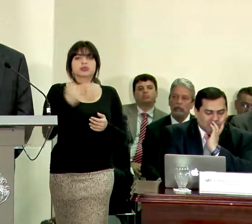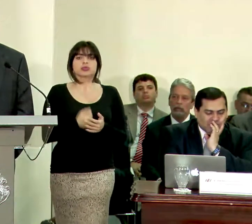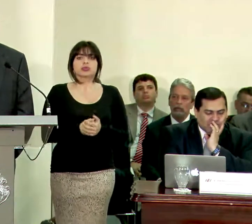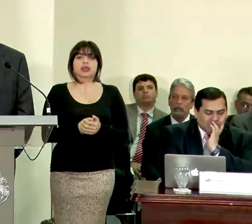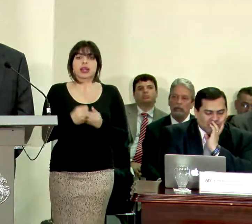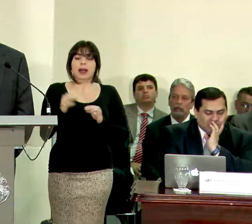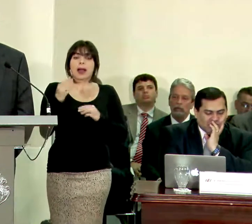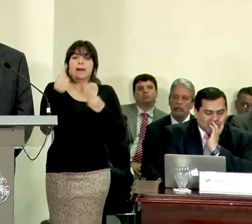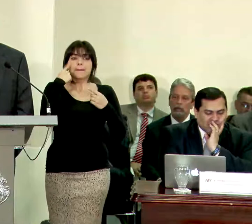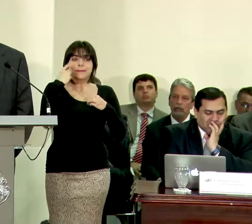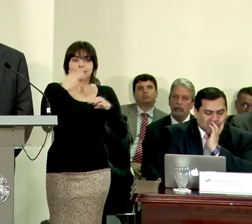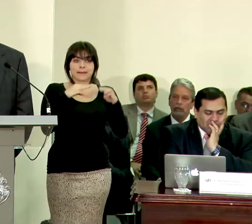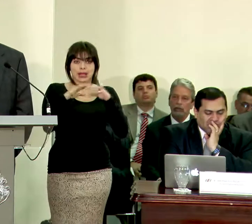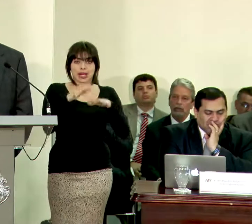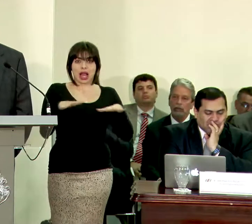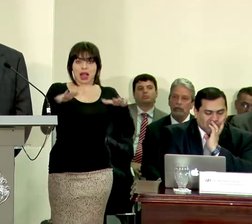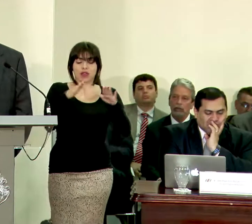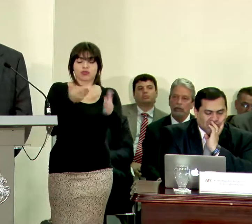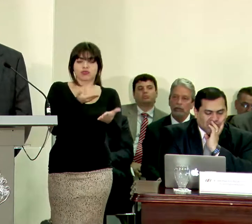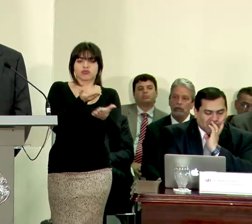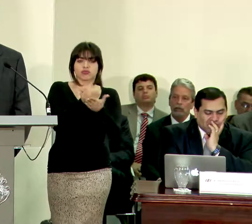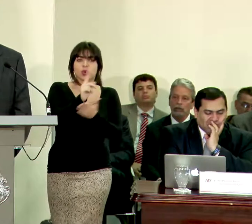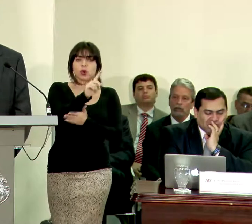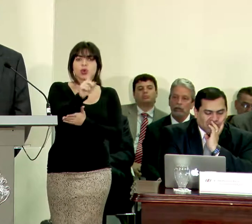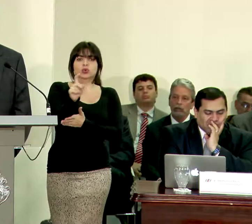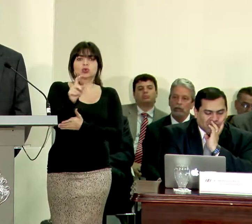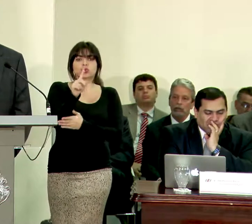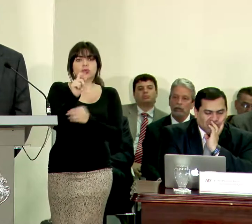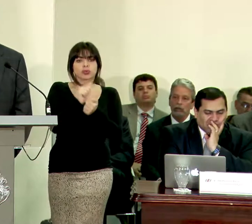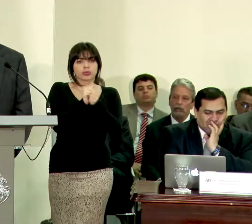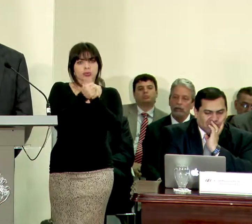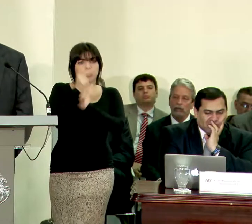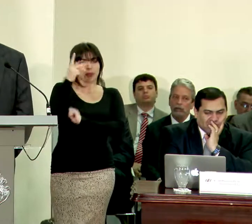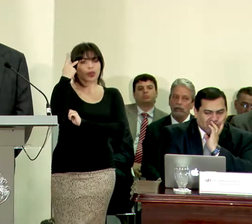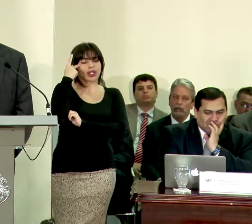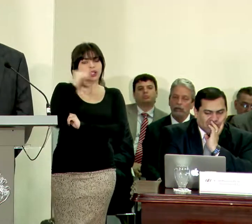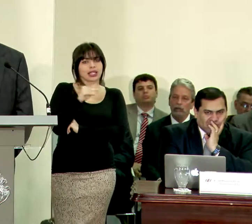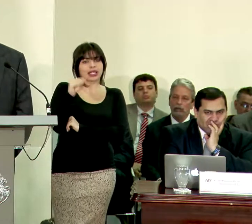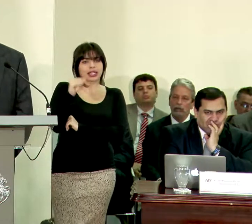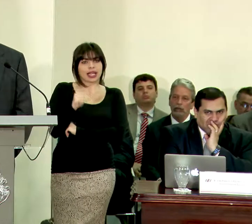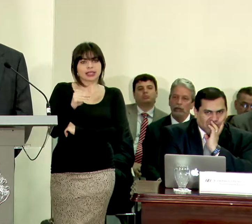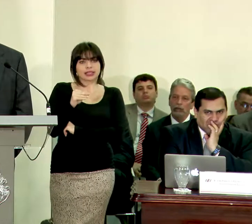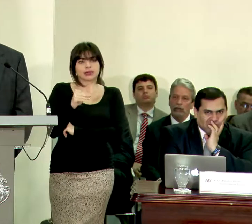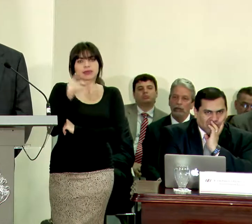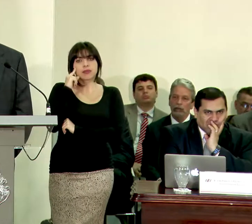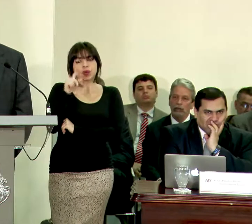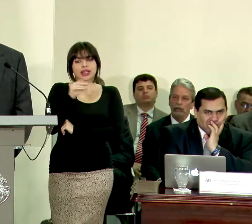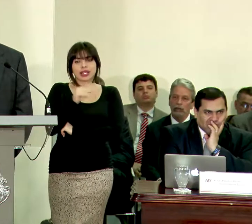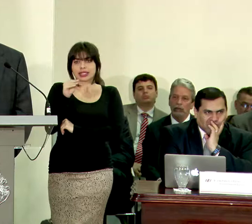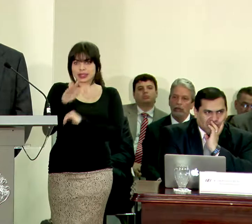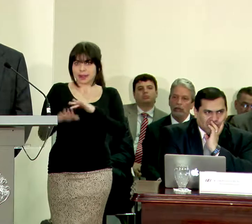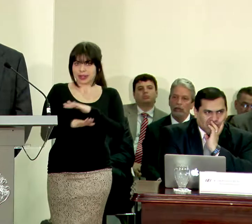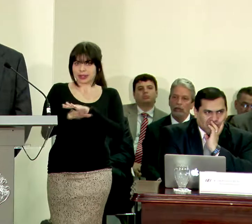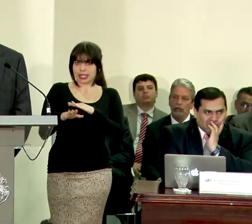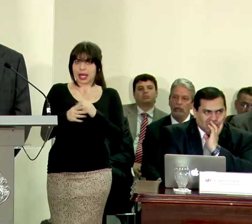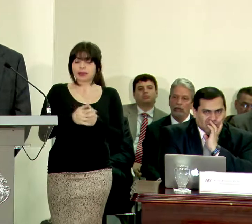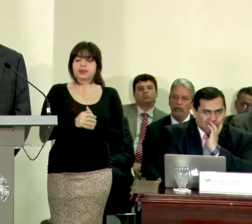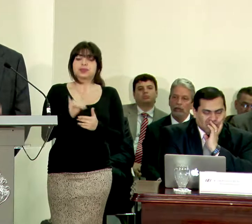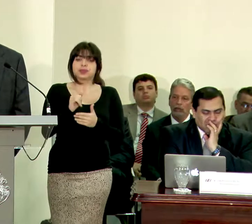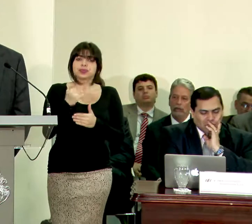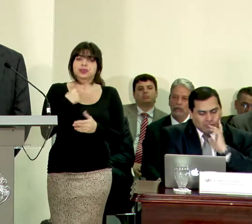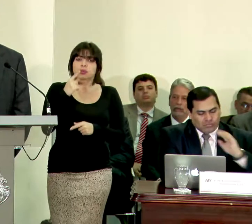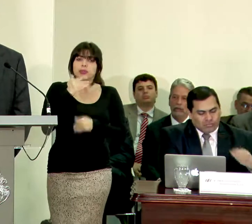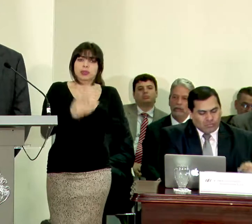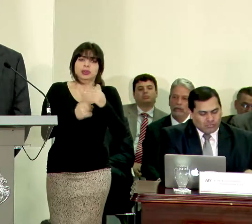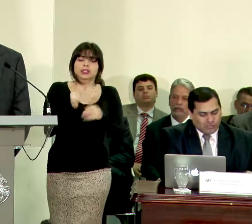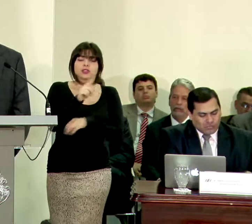al mercado una consulta sobre una modificación en la política de tasas, de la tasa básica. Eso lleva un proceso